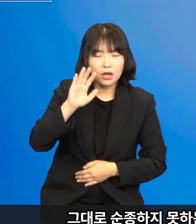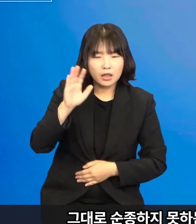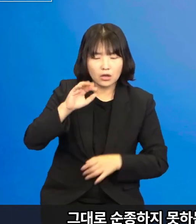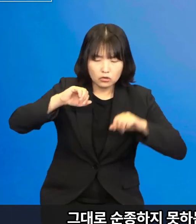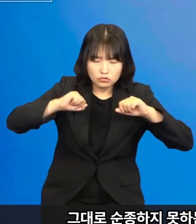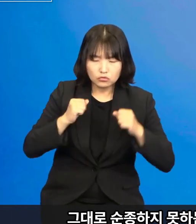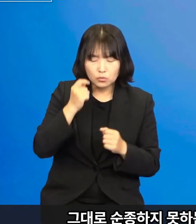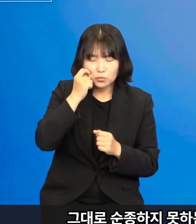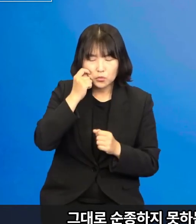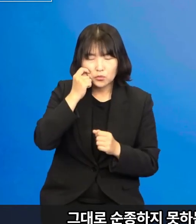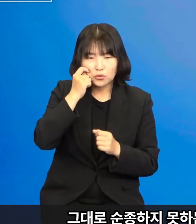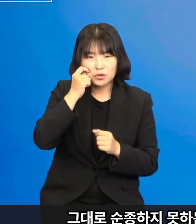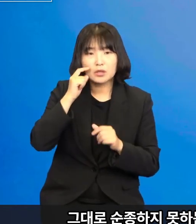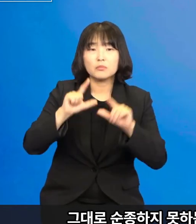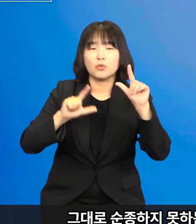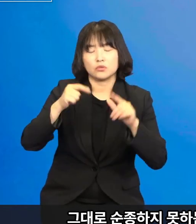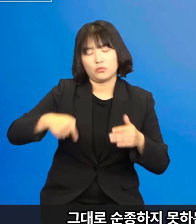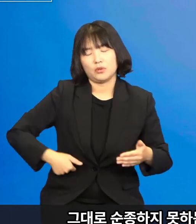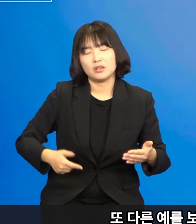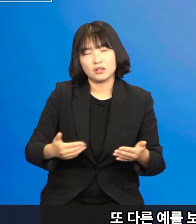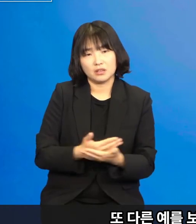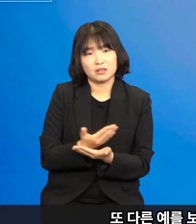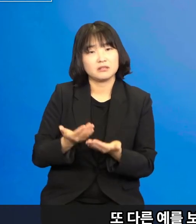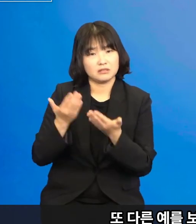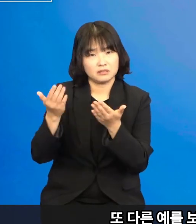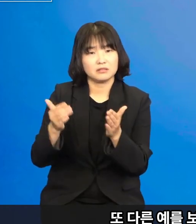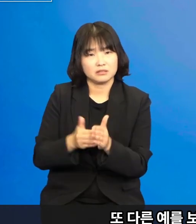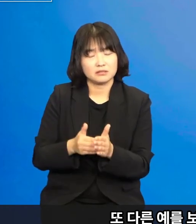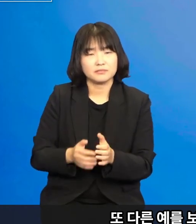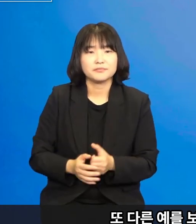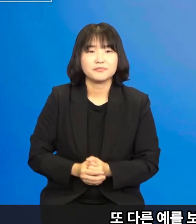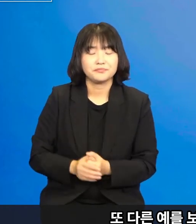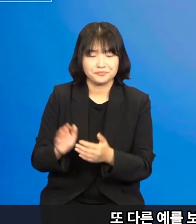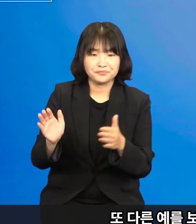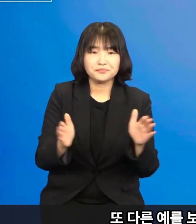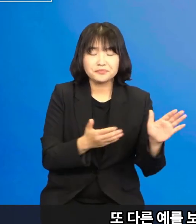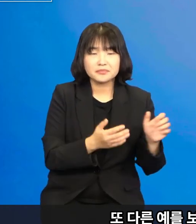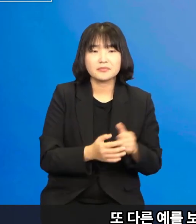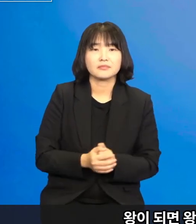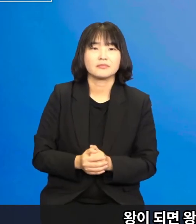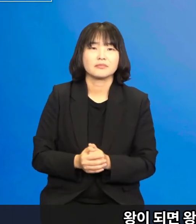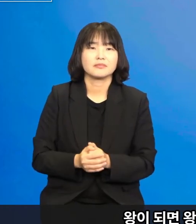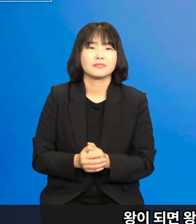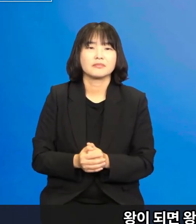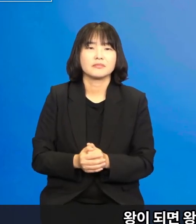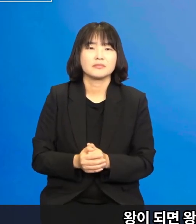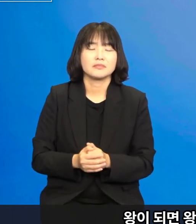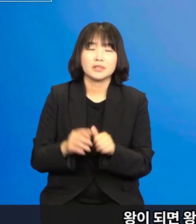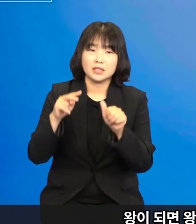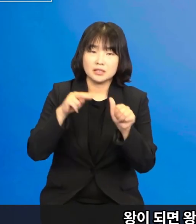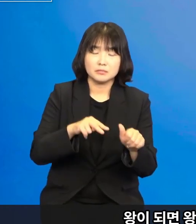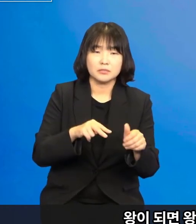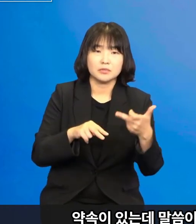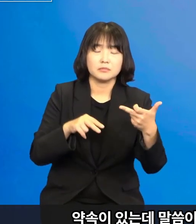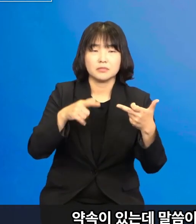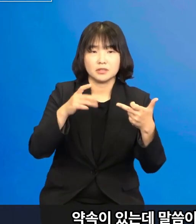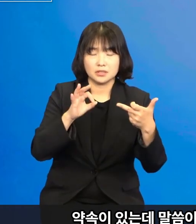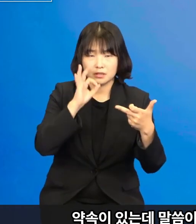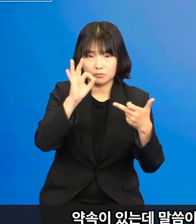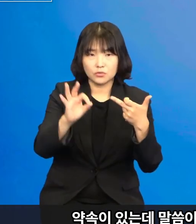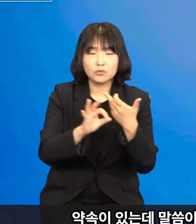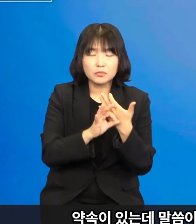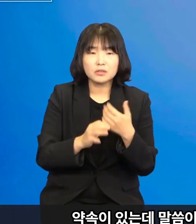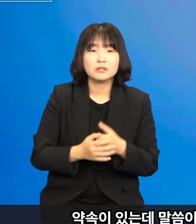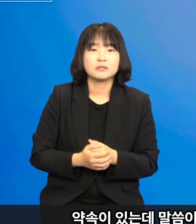모습에 회개가 되었습니다. 또 다른 예를 보면 신명기 17장에 보면 왕이 되면 왕에게, 지도자에게 주신 약속이